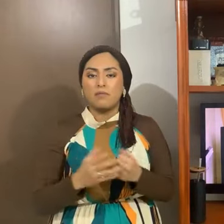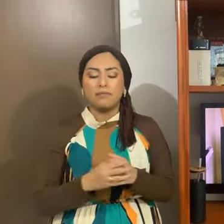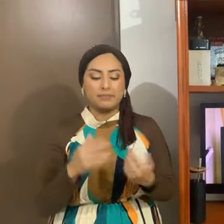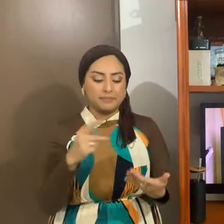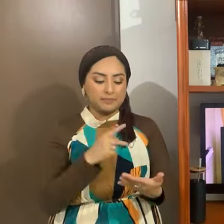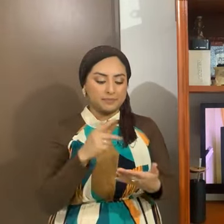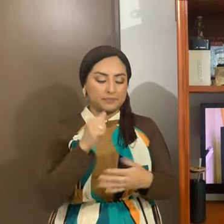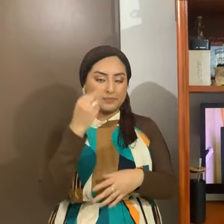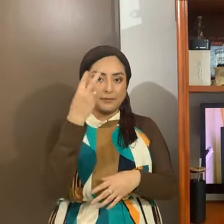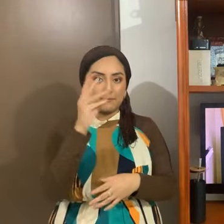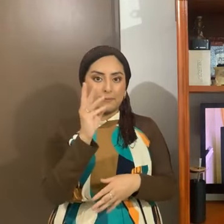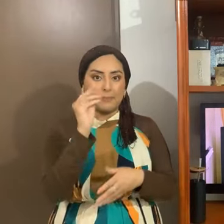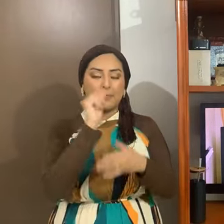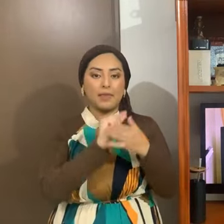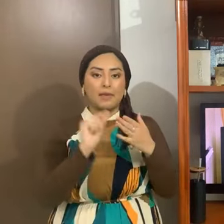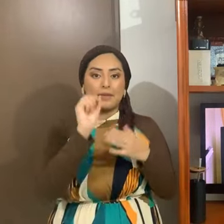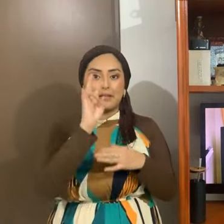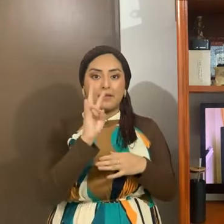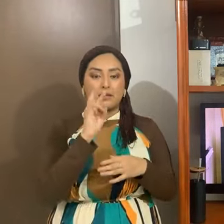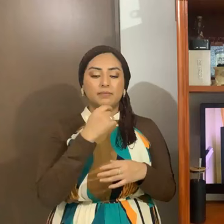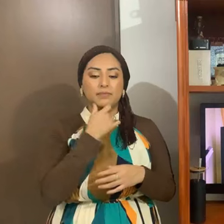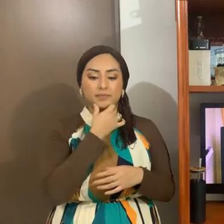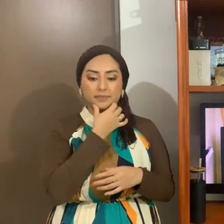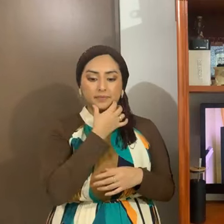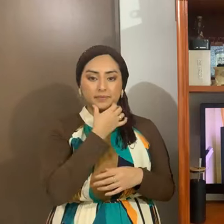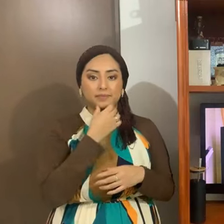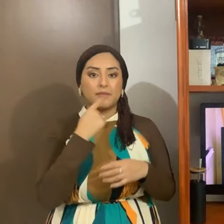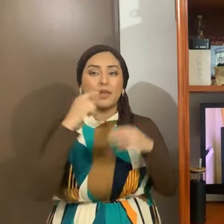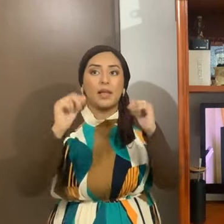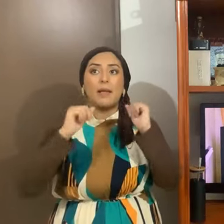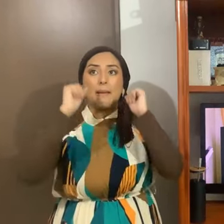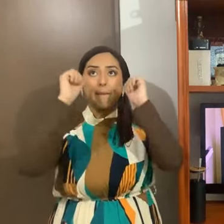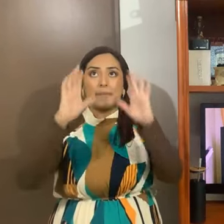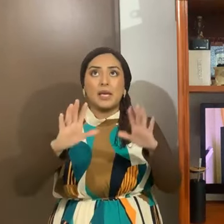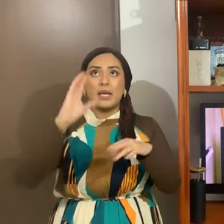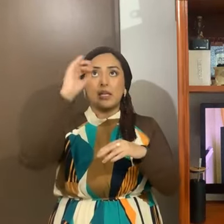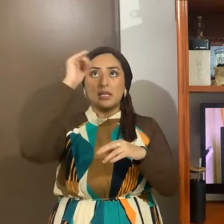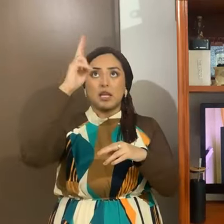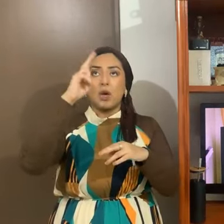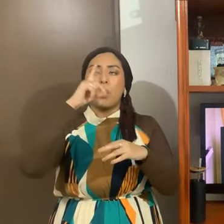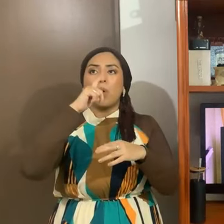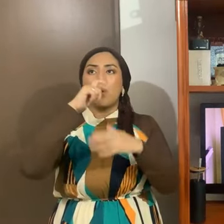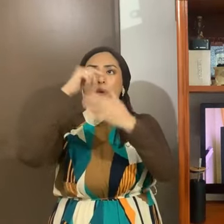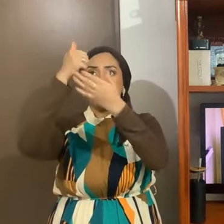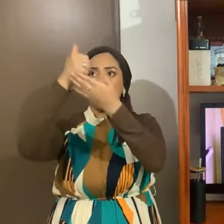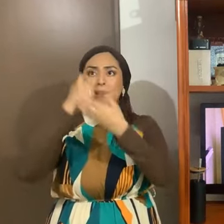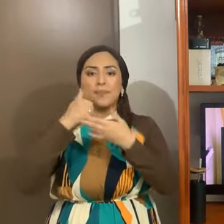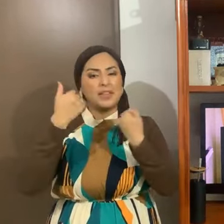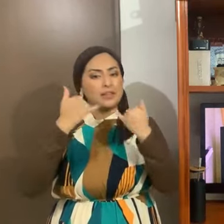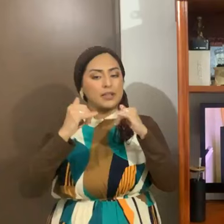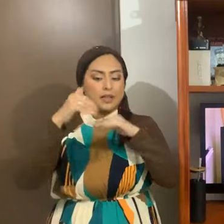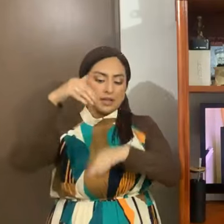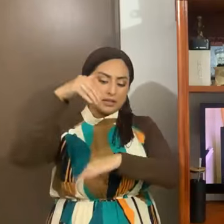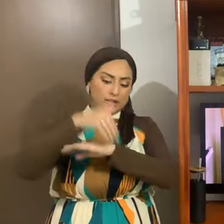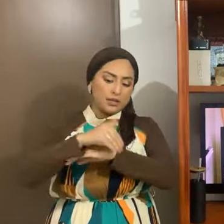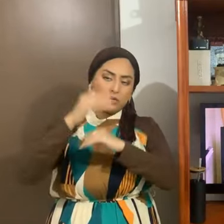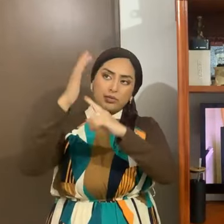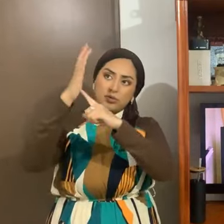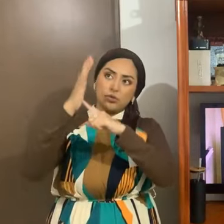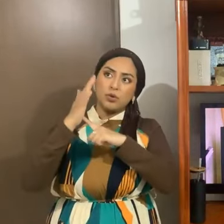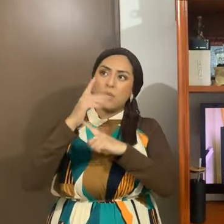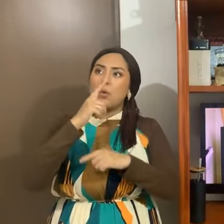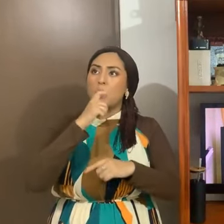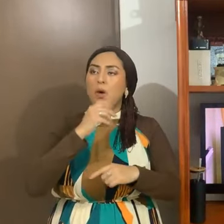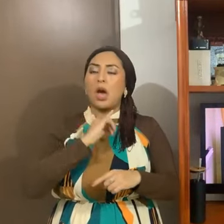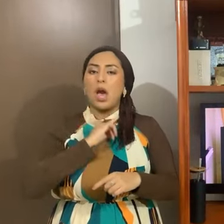Salmo 16, verso 7. Bendeciré a Yahweh que me aconseja, aún en las noches me enseña